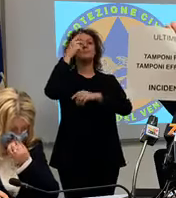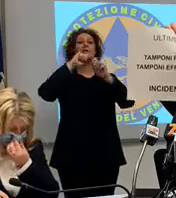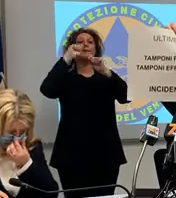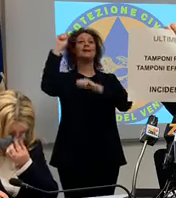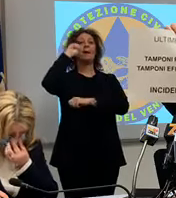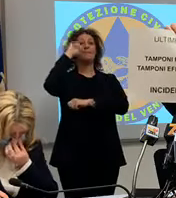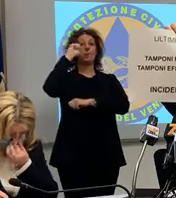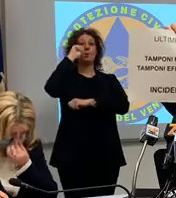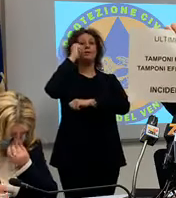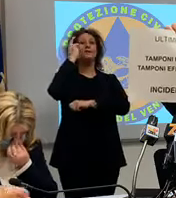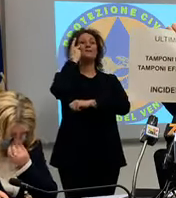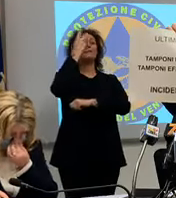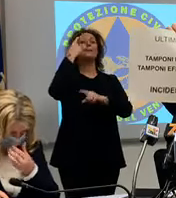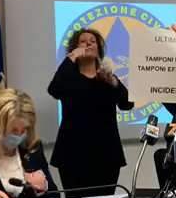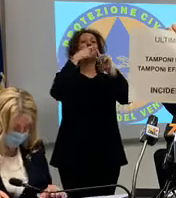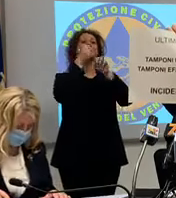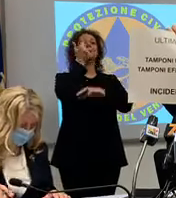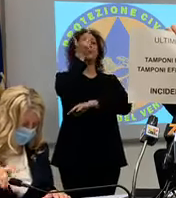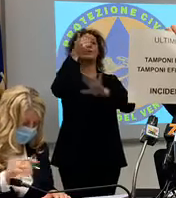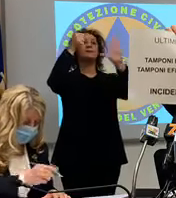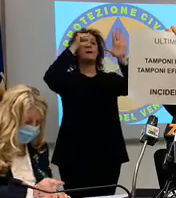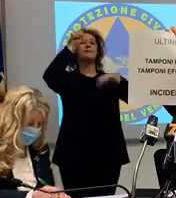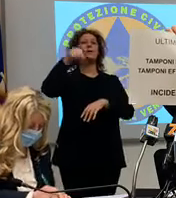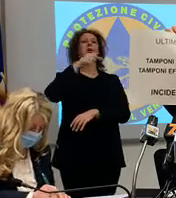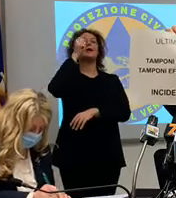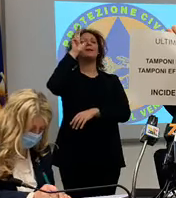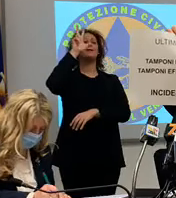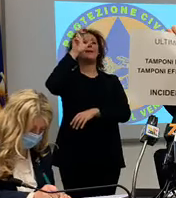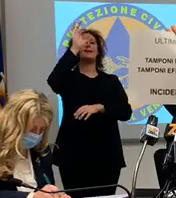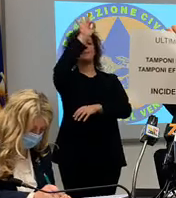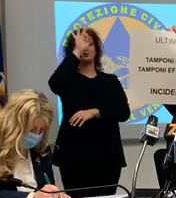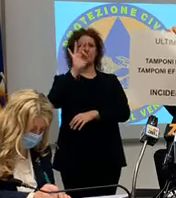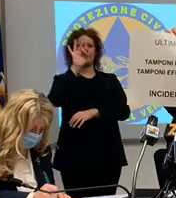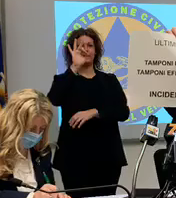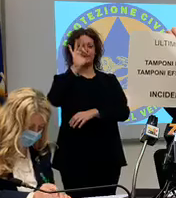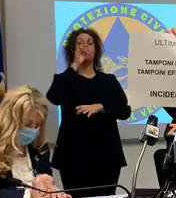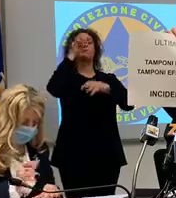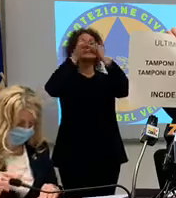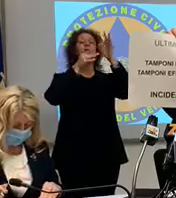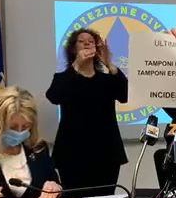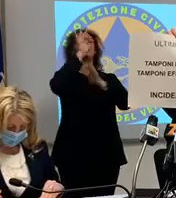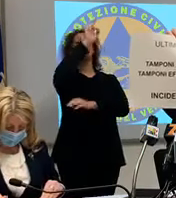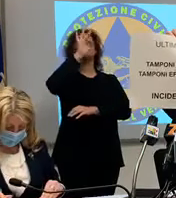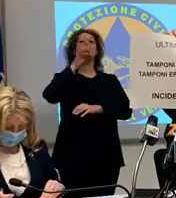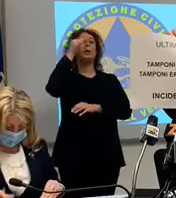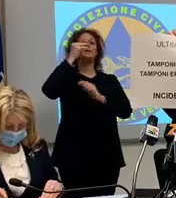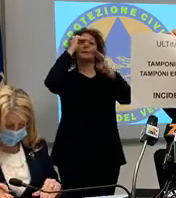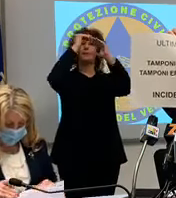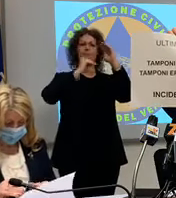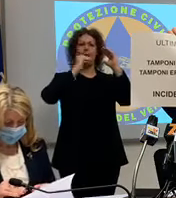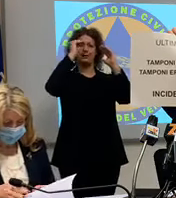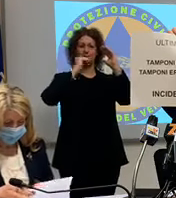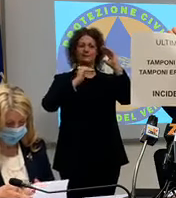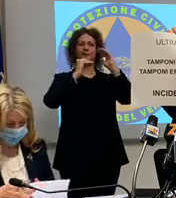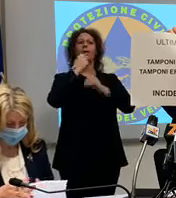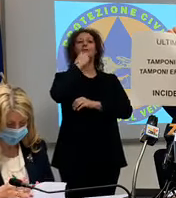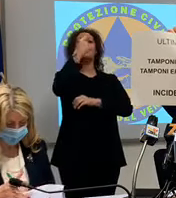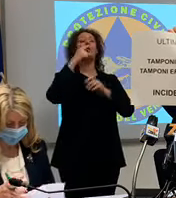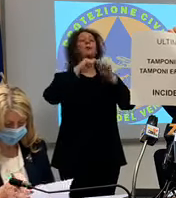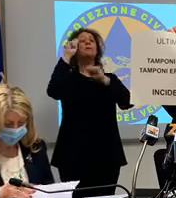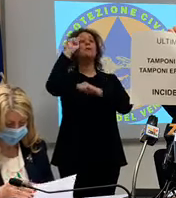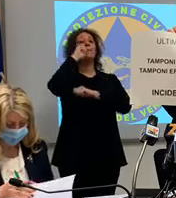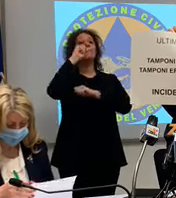del 6,30 vedete la percentuale continua a restare bassa stiamo parlando tamponi su popolazione esposta